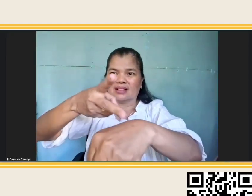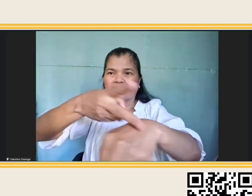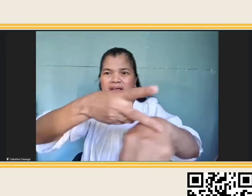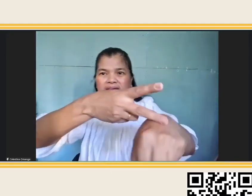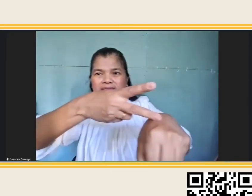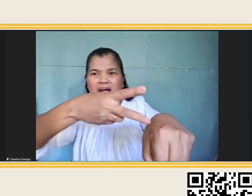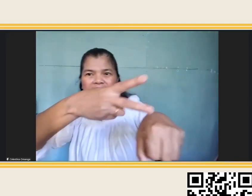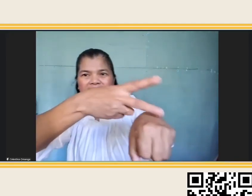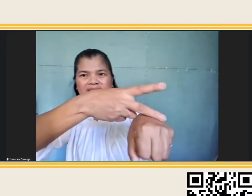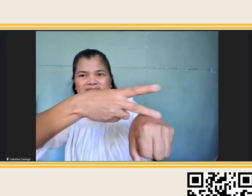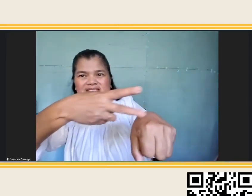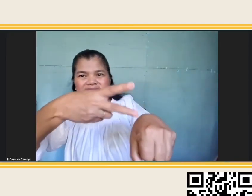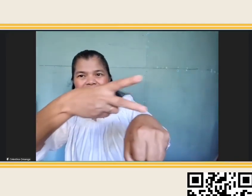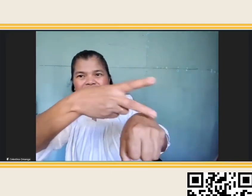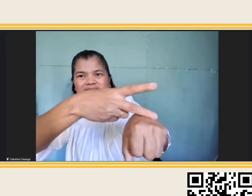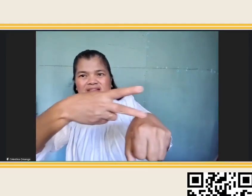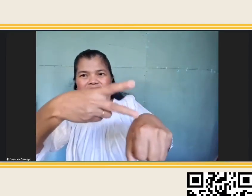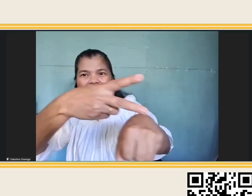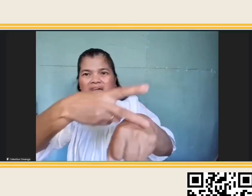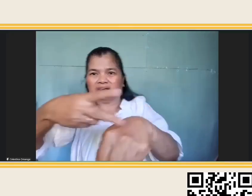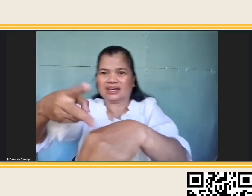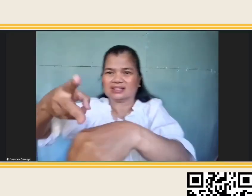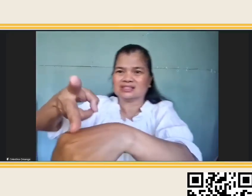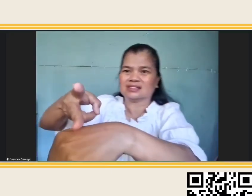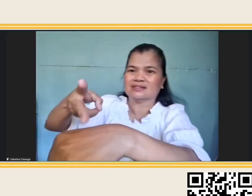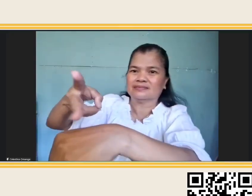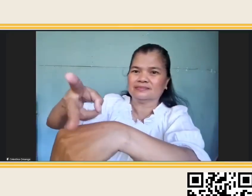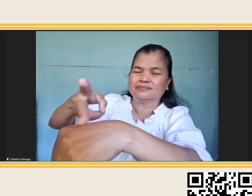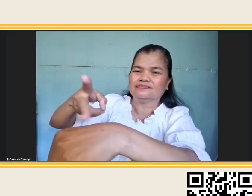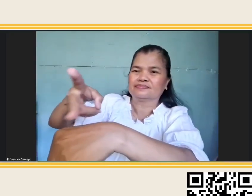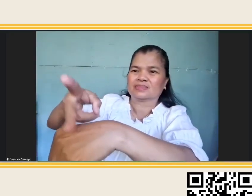movement. Violet. Violet.